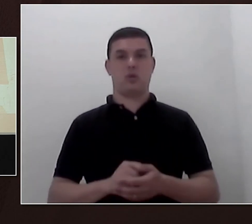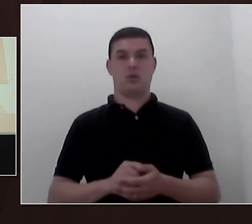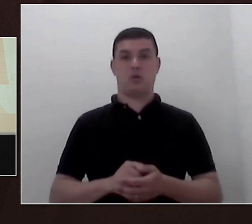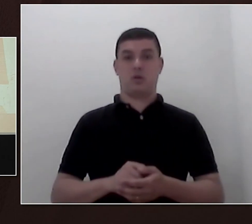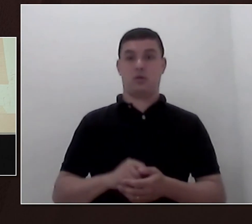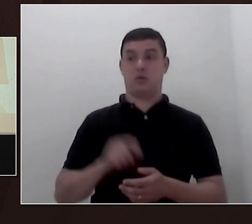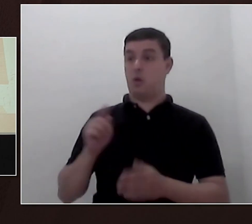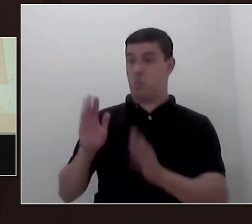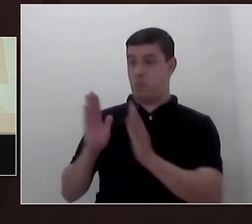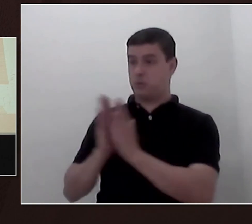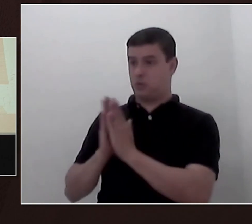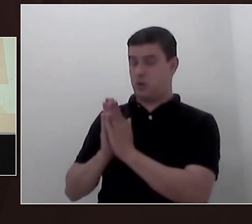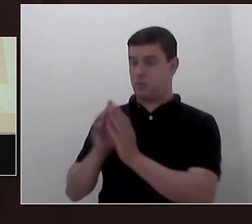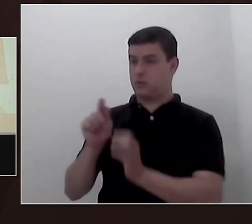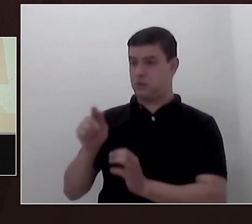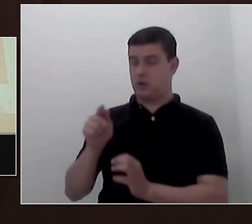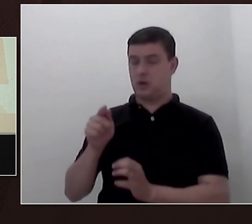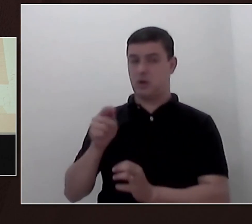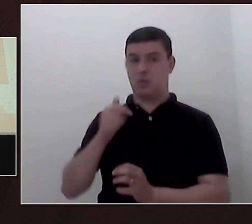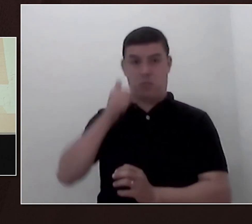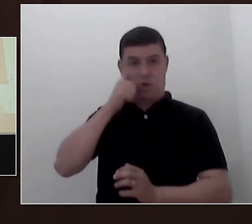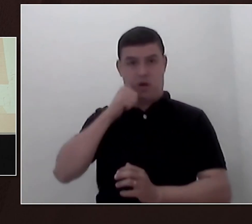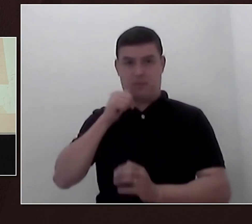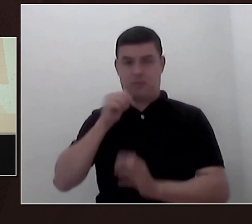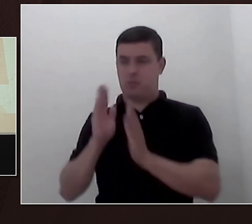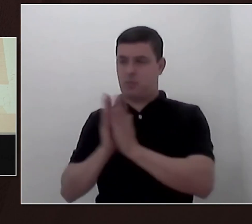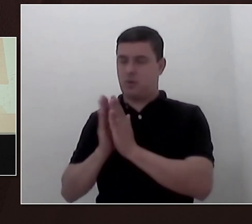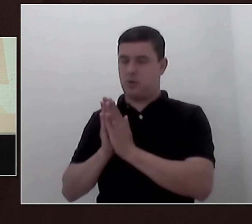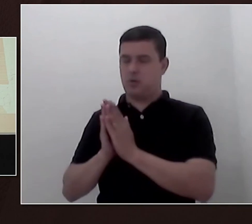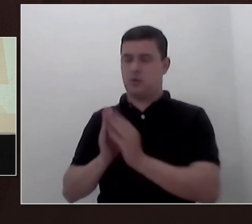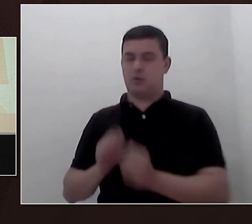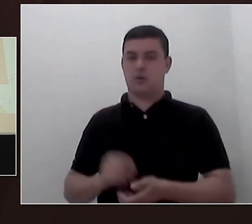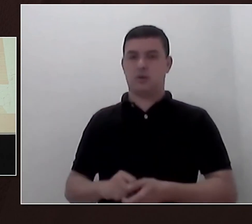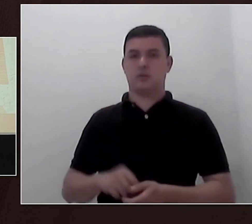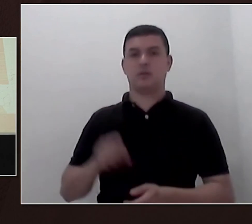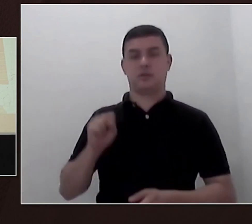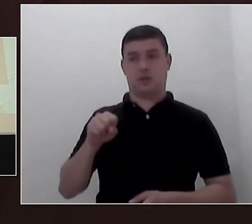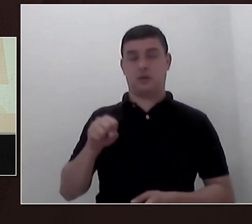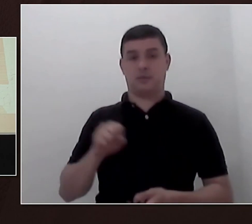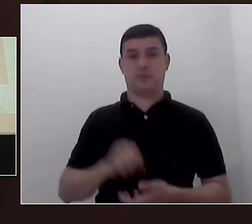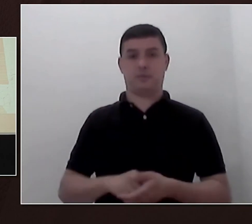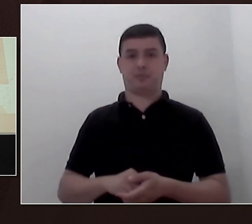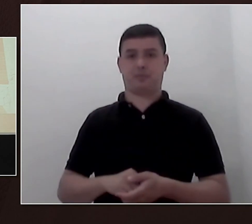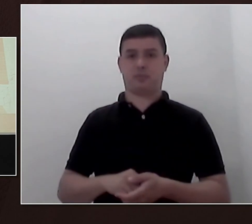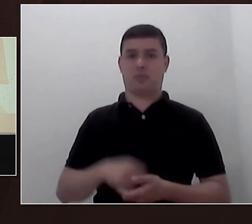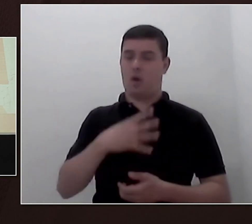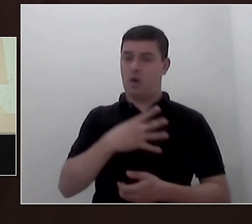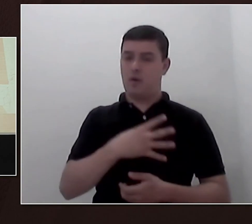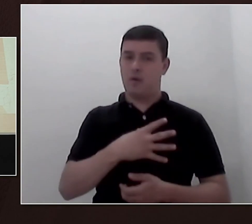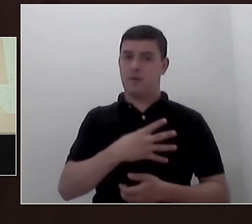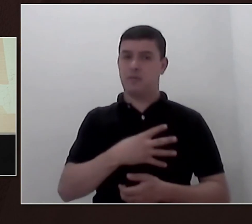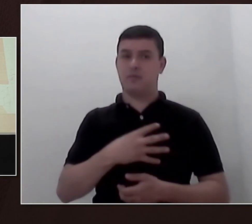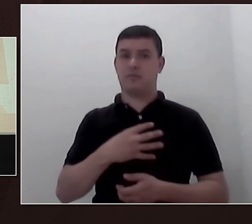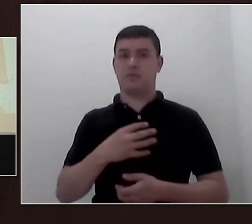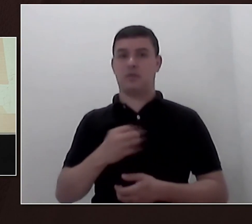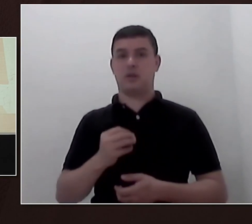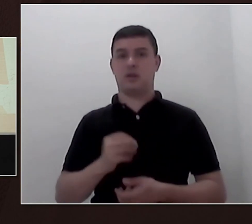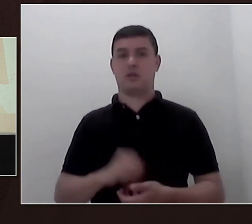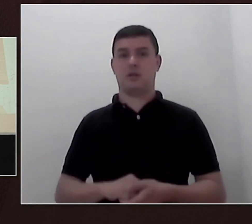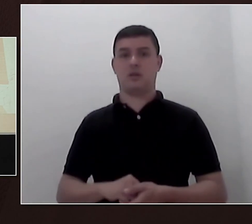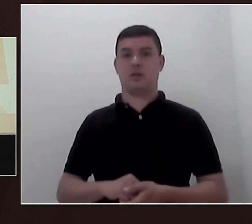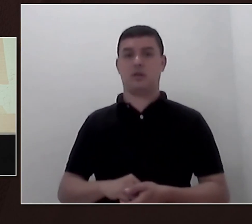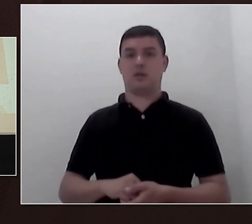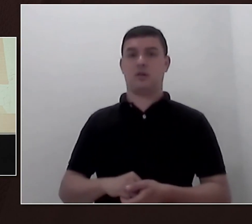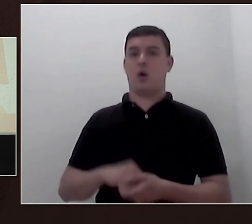claro. Tem algum pedido específico? A minha filha, ore pela minha filha, porque de repente apareceu um dia em